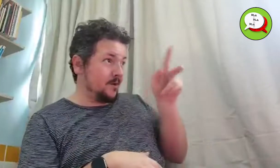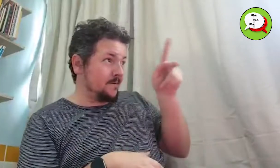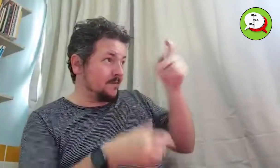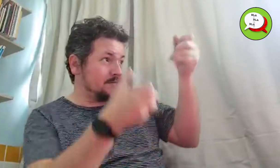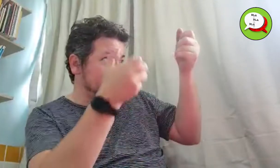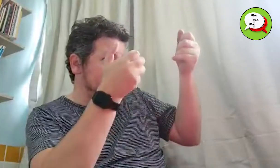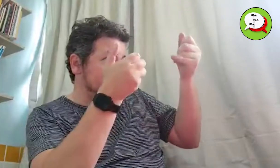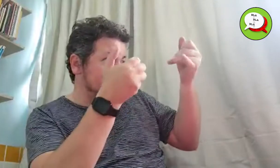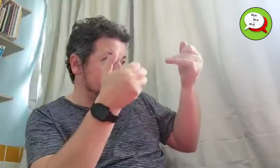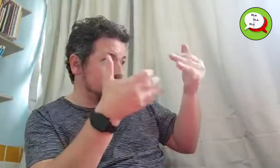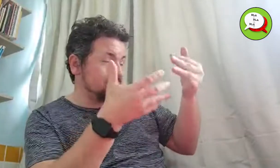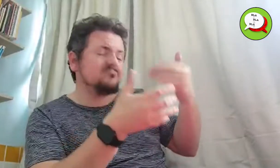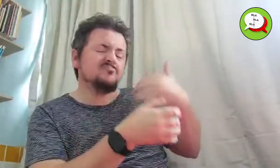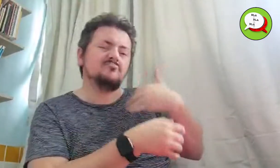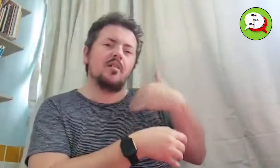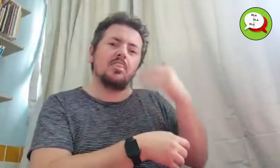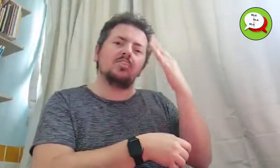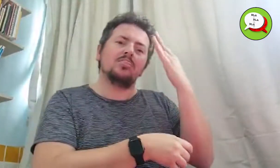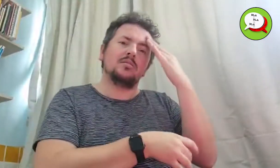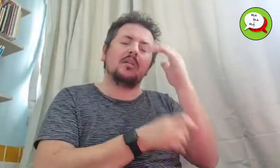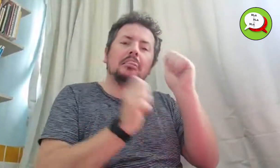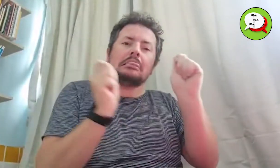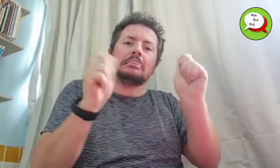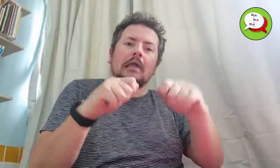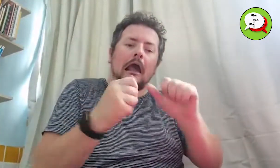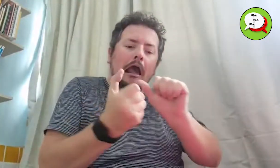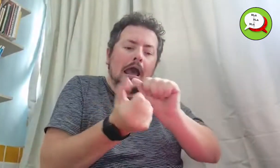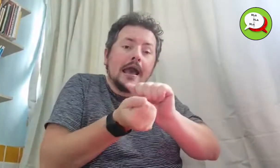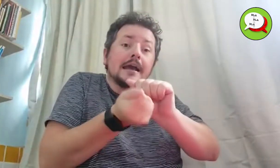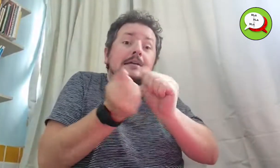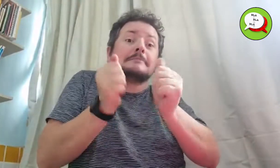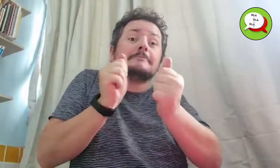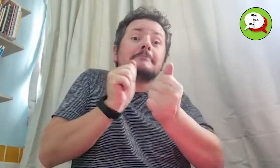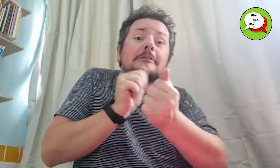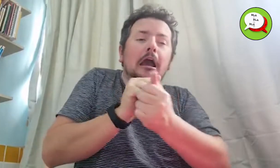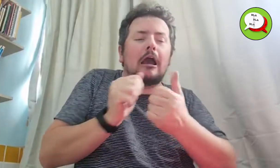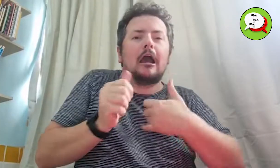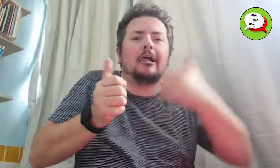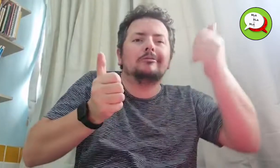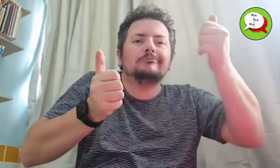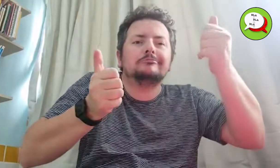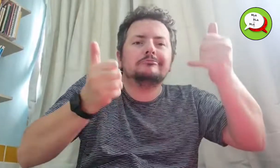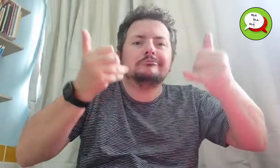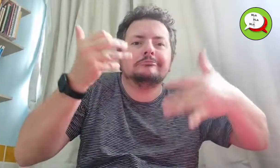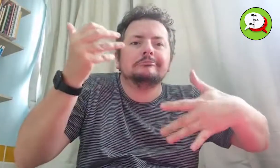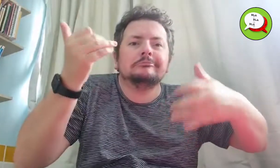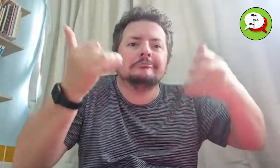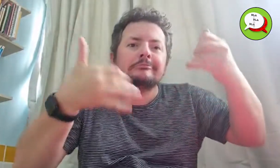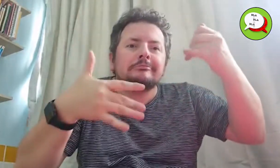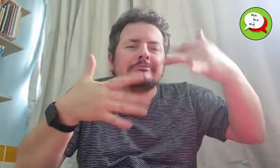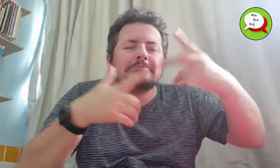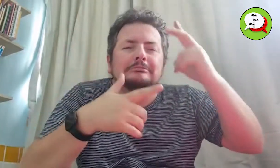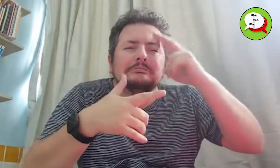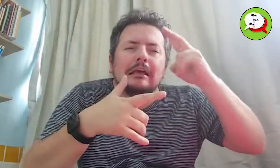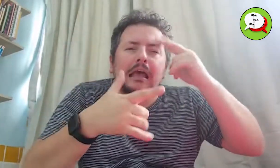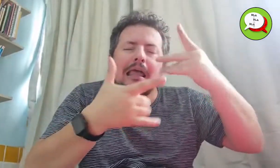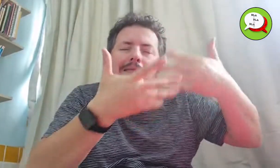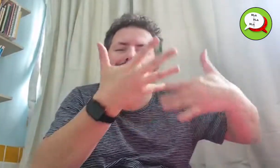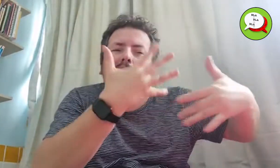vejo uma explicação e entendo, mas aí, quando eu vou repassar para o aluno surdo, eu faço toda